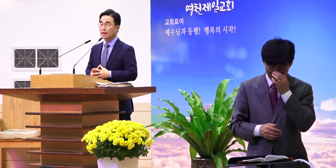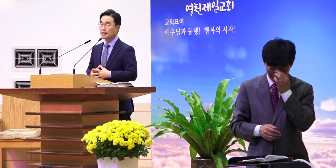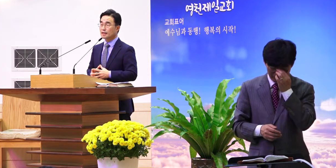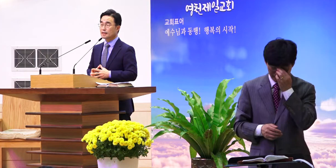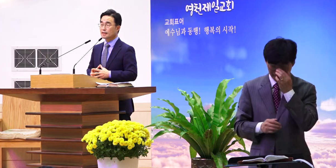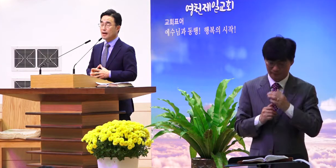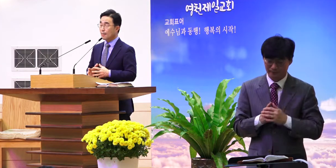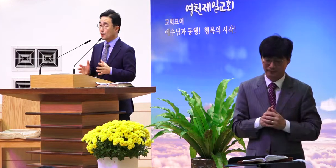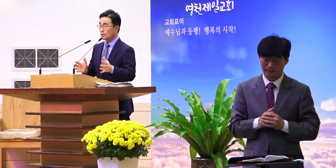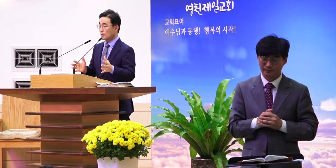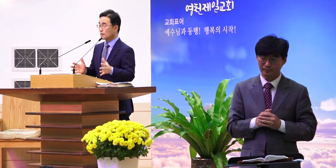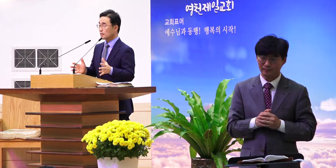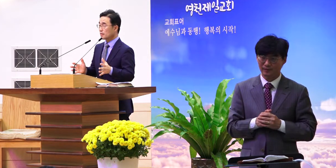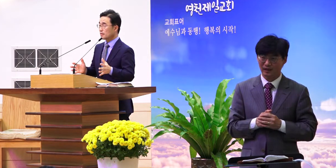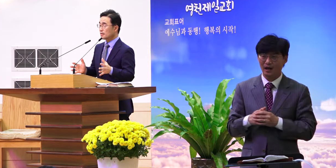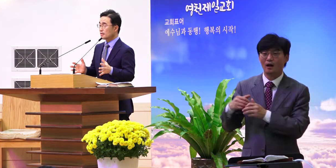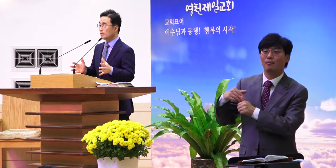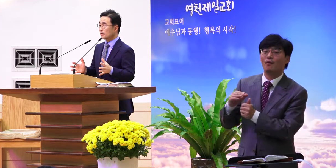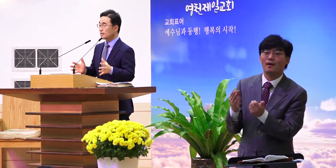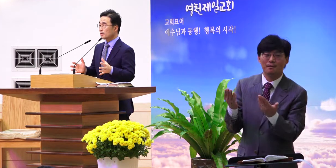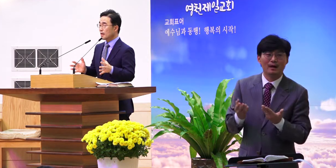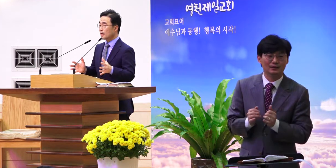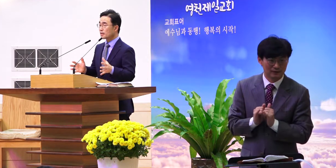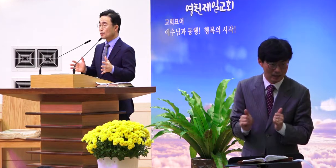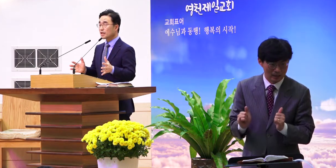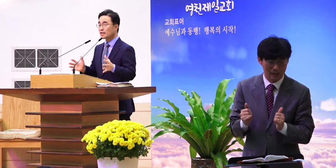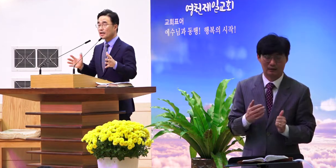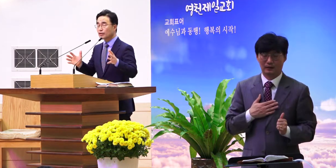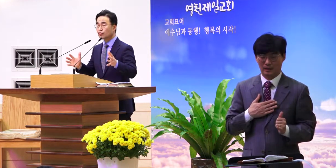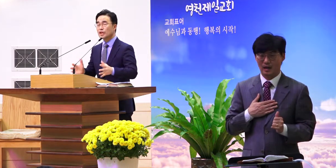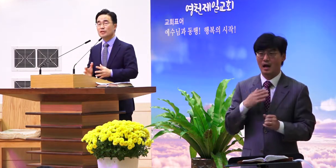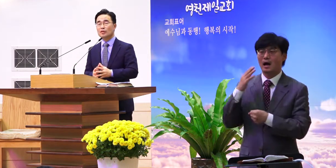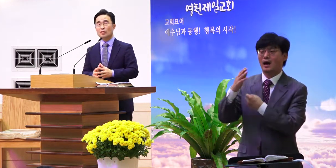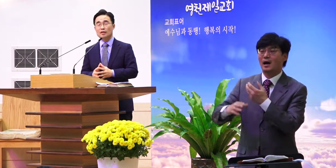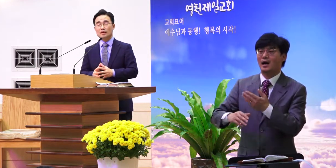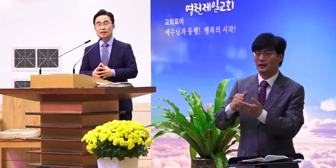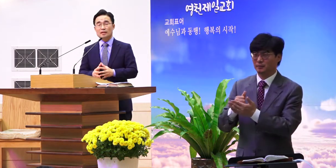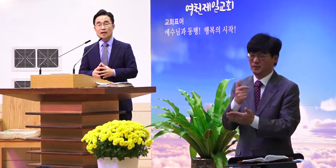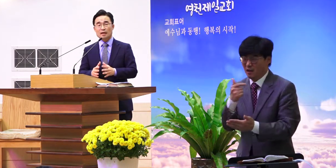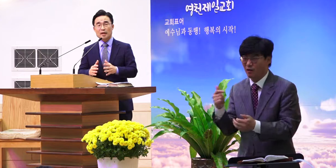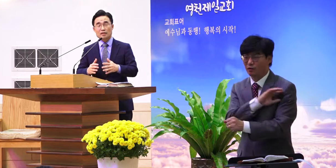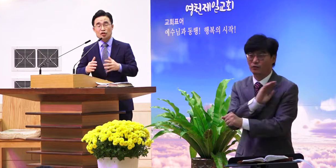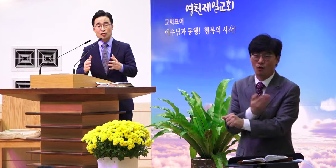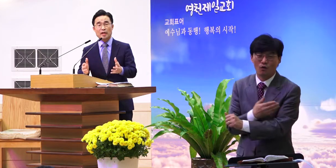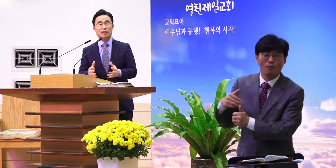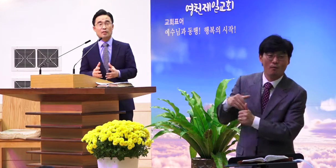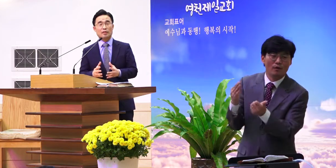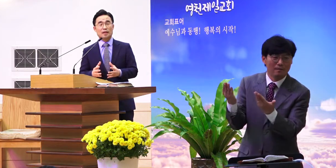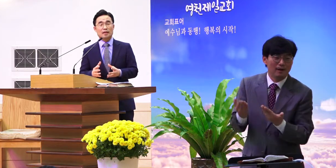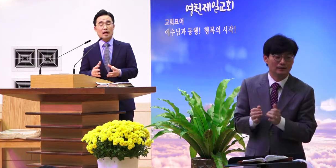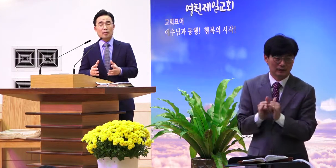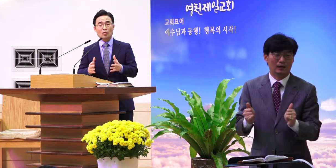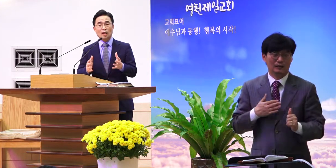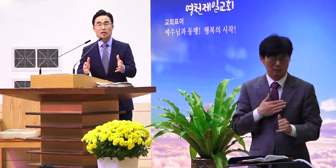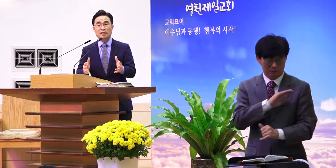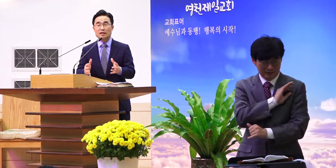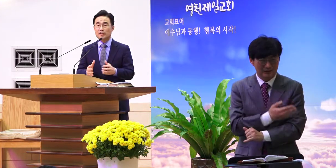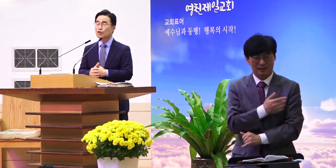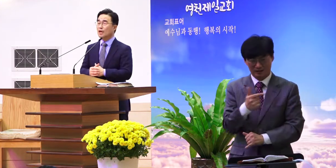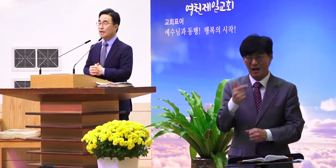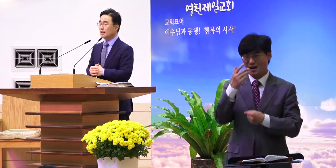아닙니다. 아포스토로스, 하나님께서 보내신 하늘의 군대이고 하나님의 지휘관이고 하나님의